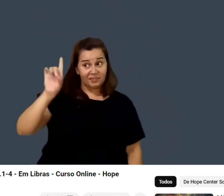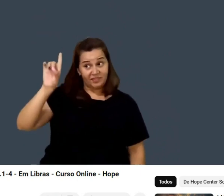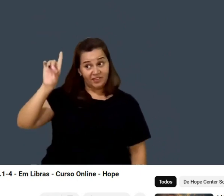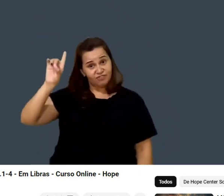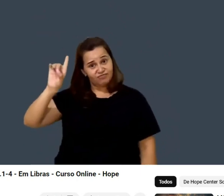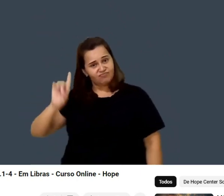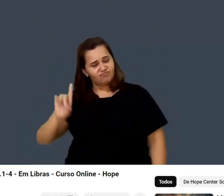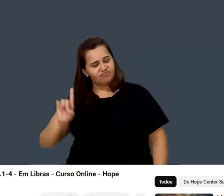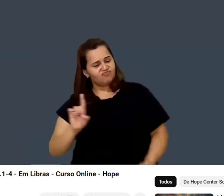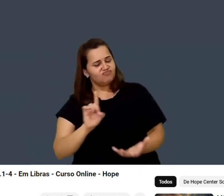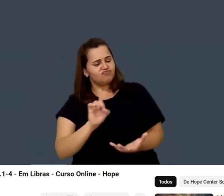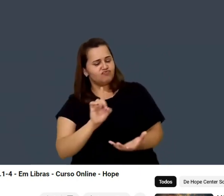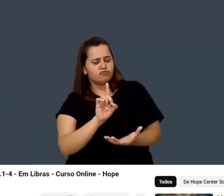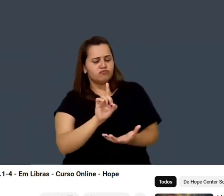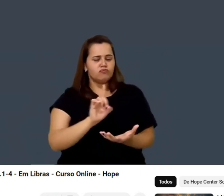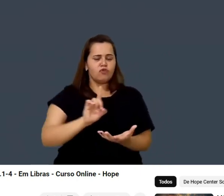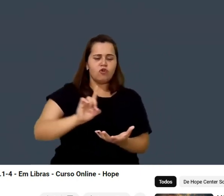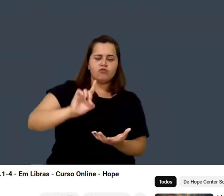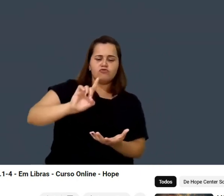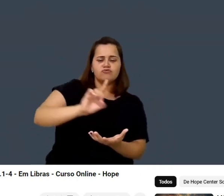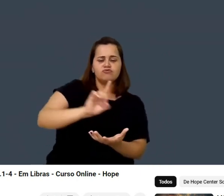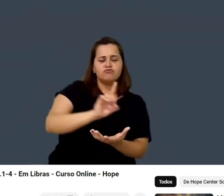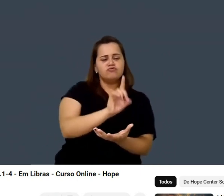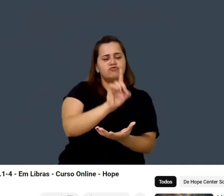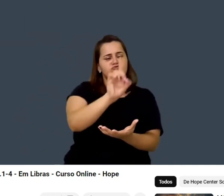jardim, por esta floresta, né?